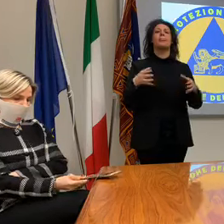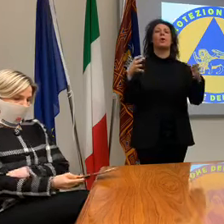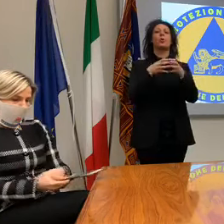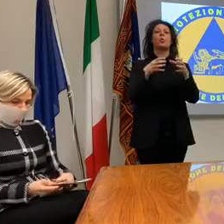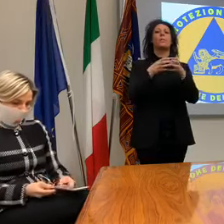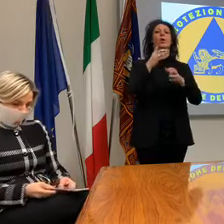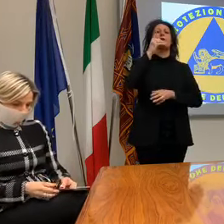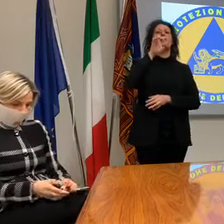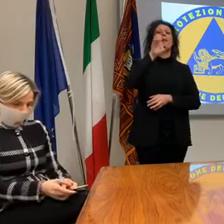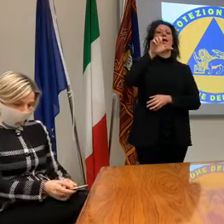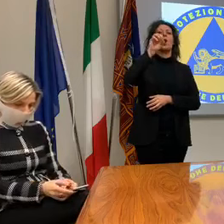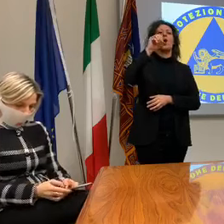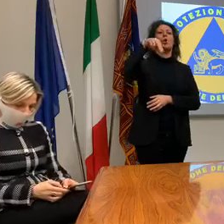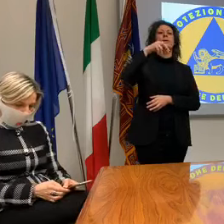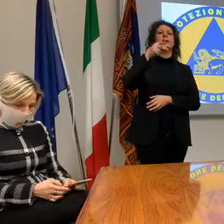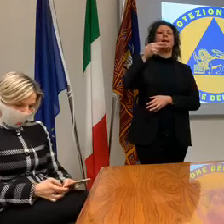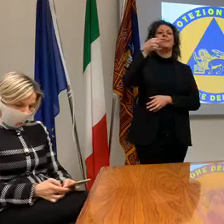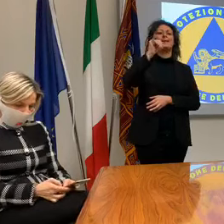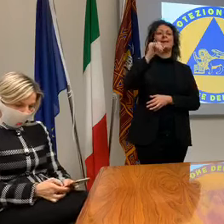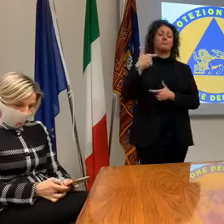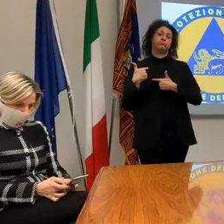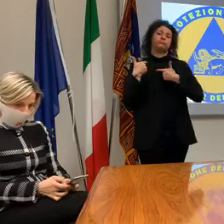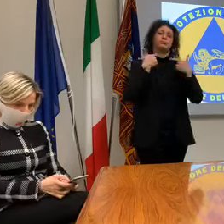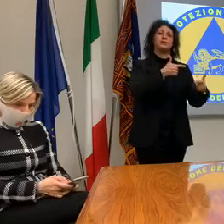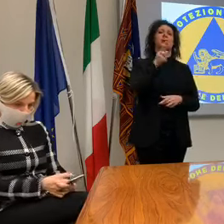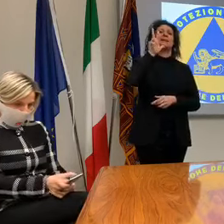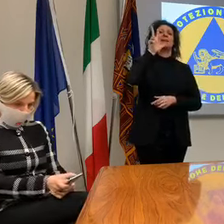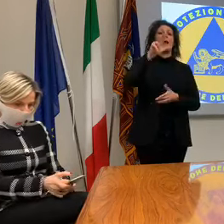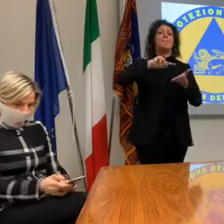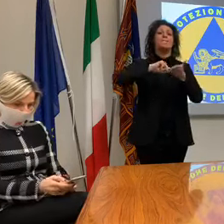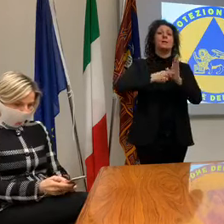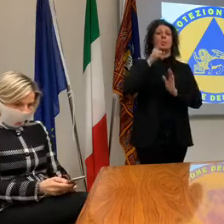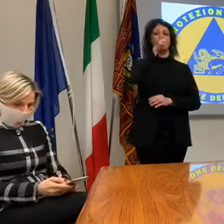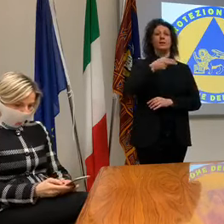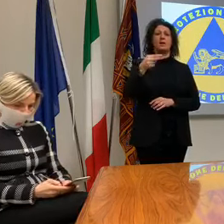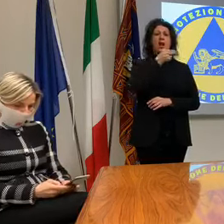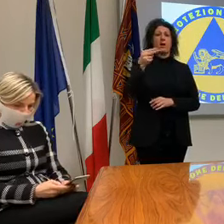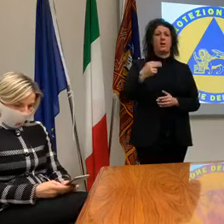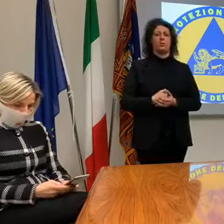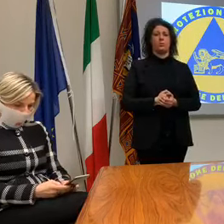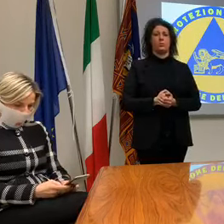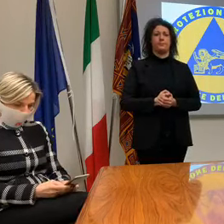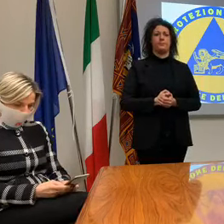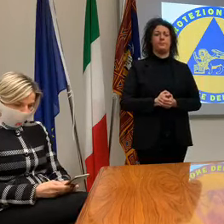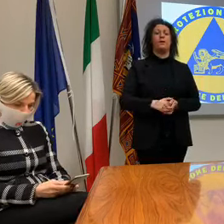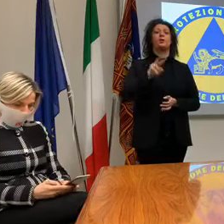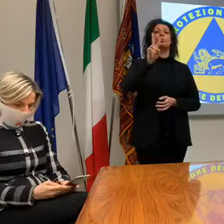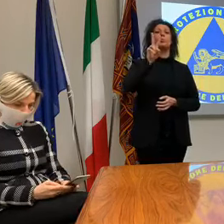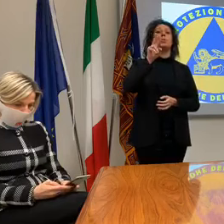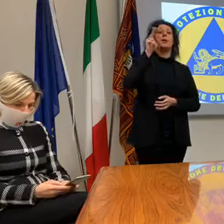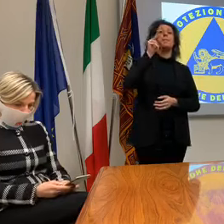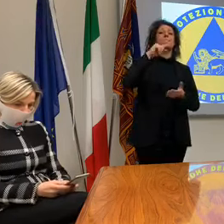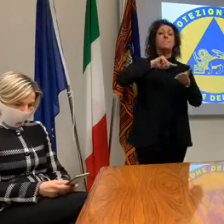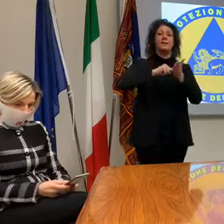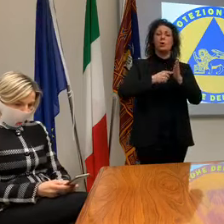Longhi versa 3 milioni di euro, 2 milioni direttamente al conto corrente della